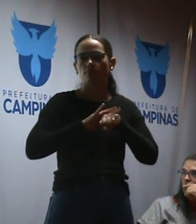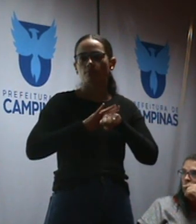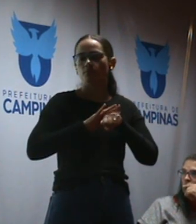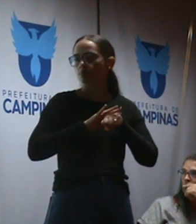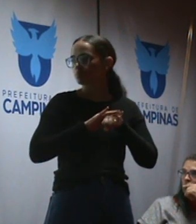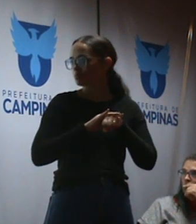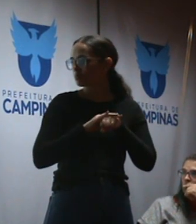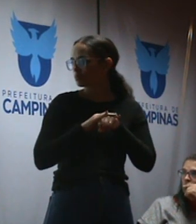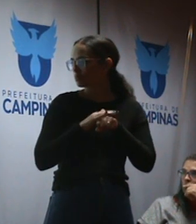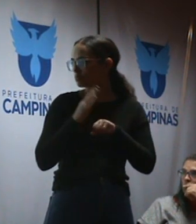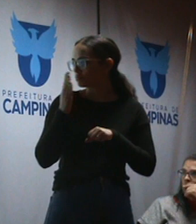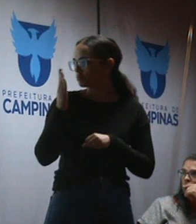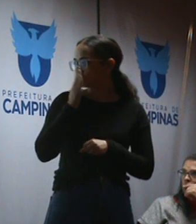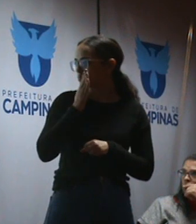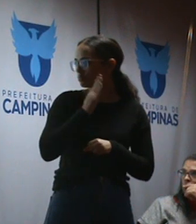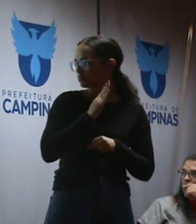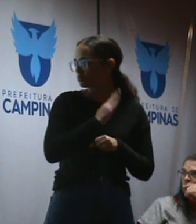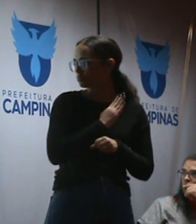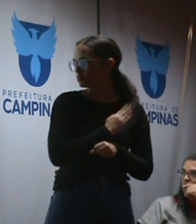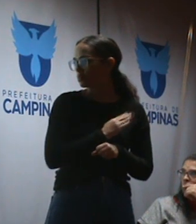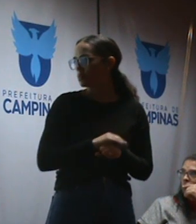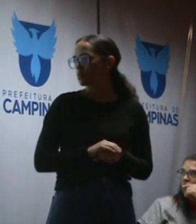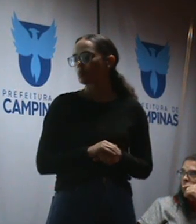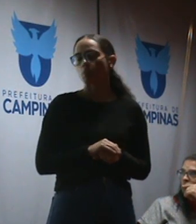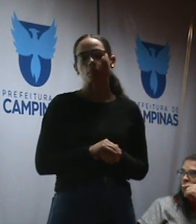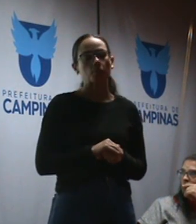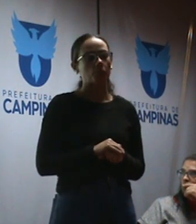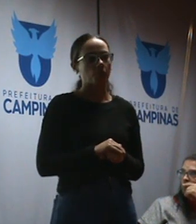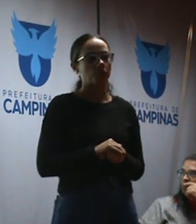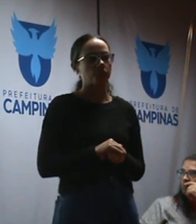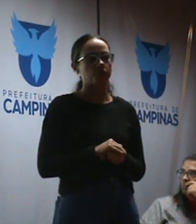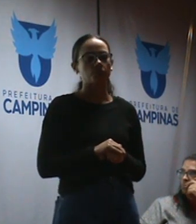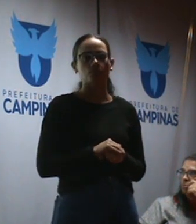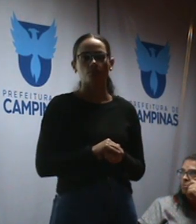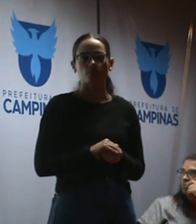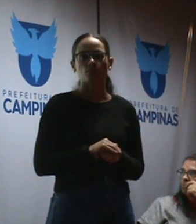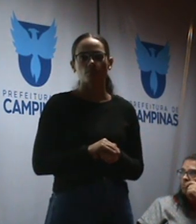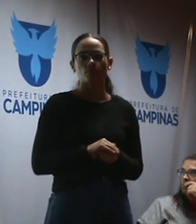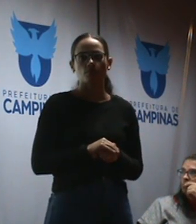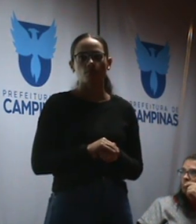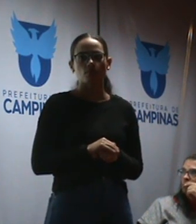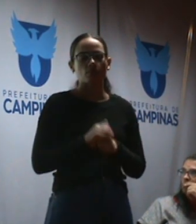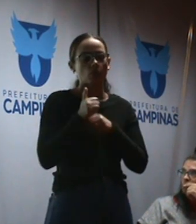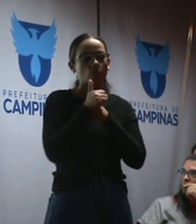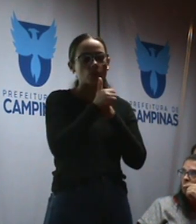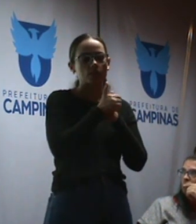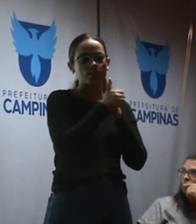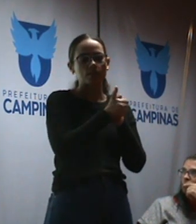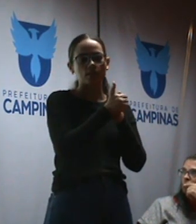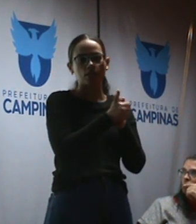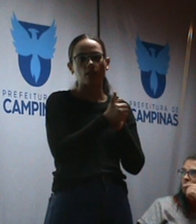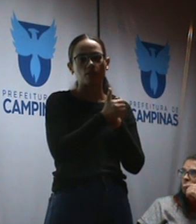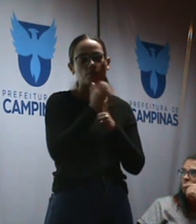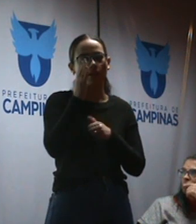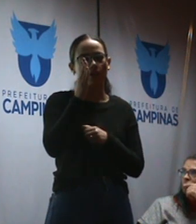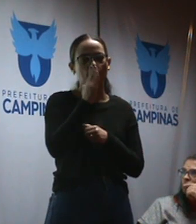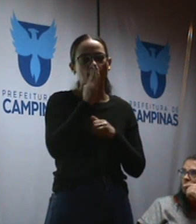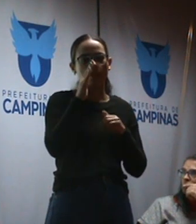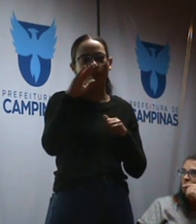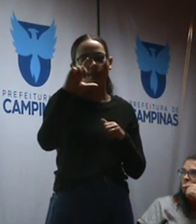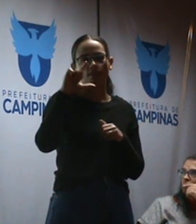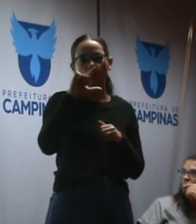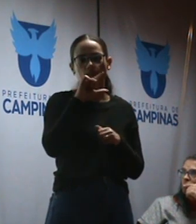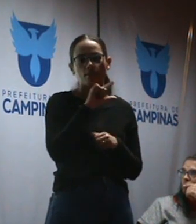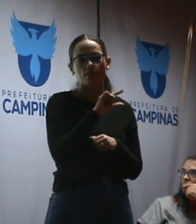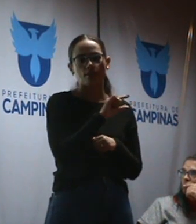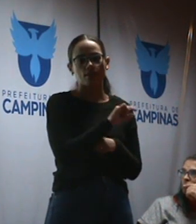da Sudoeste, Norte, Leste e Sul. Elas estão seguindo a proporção de casos, né, apesar da população